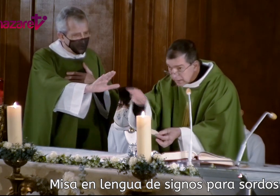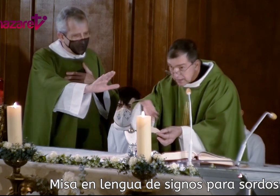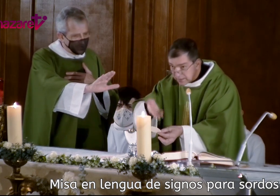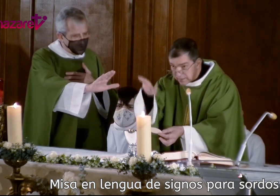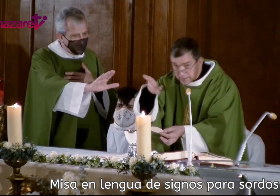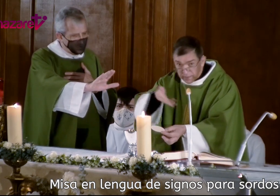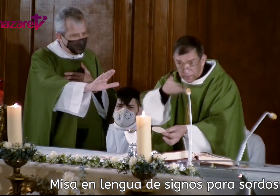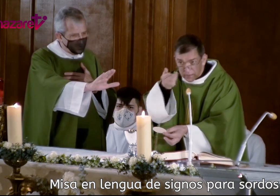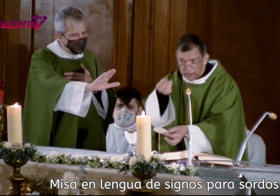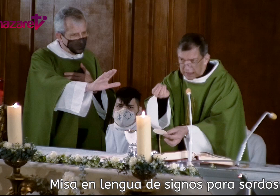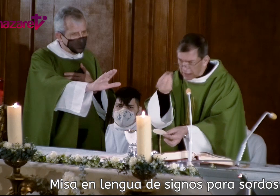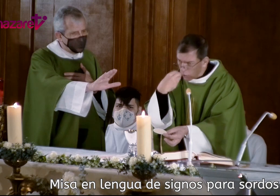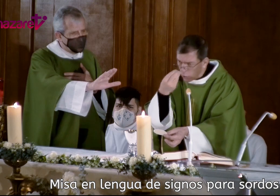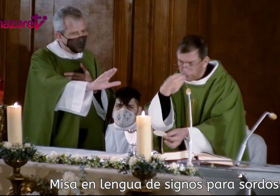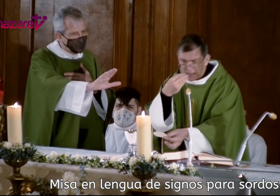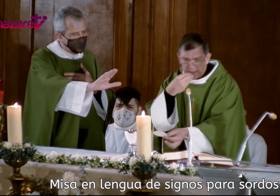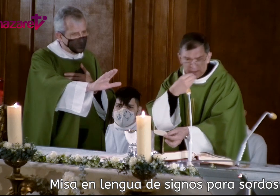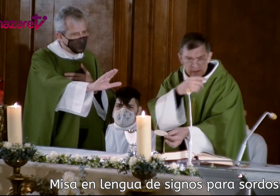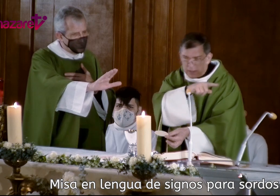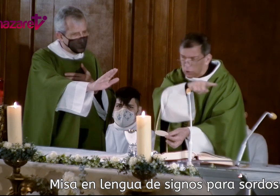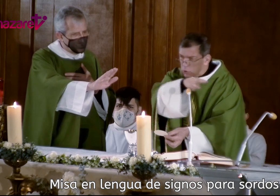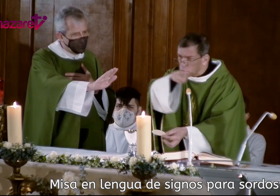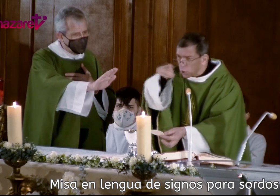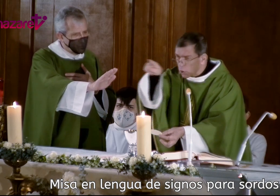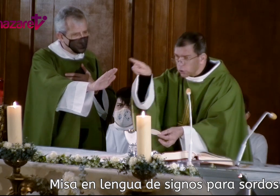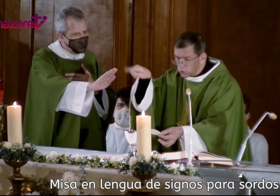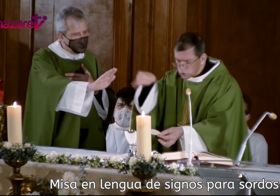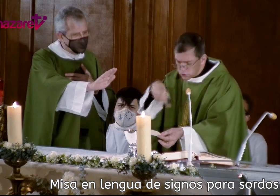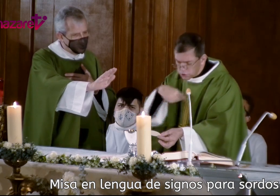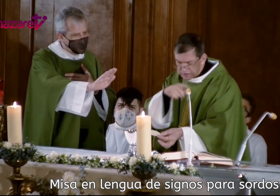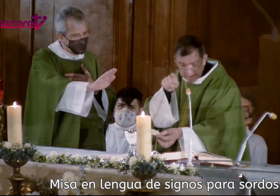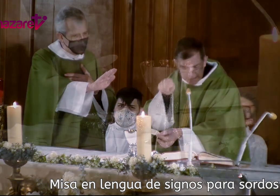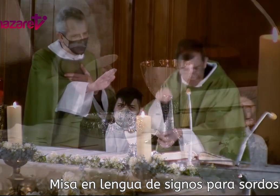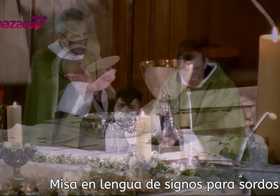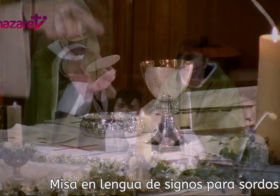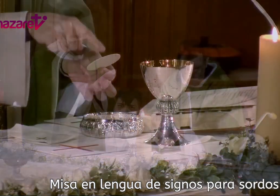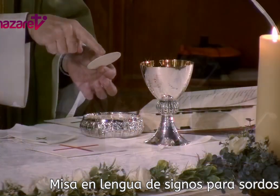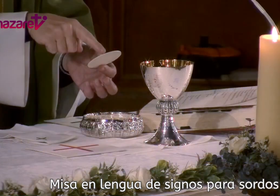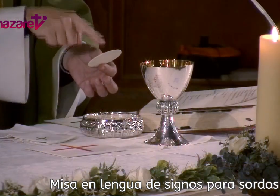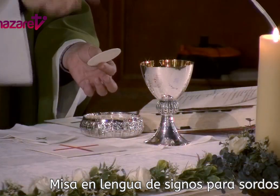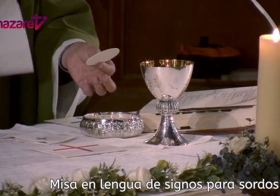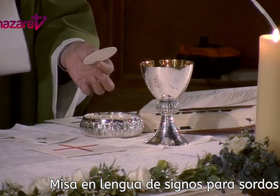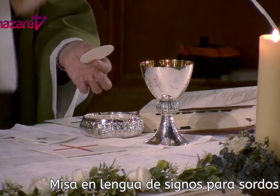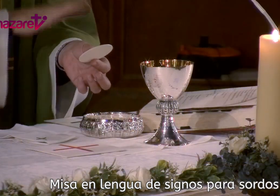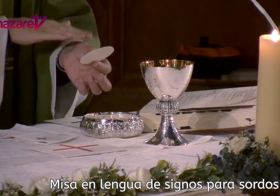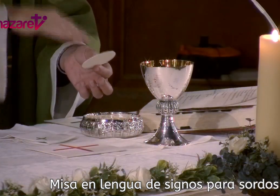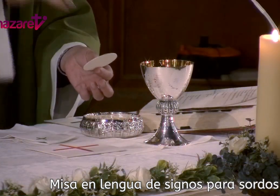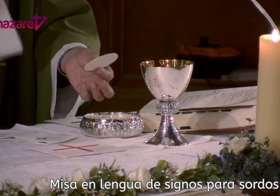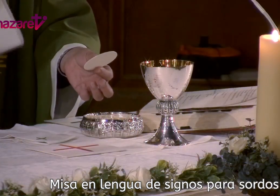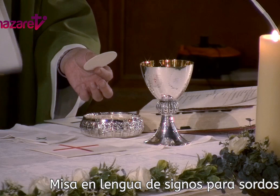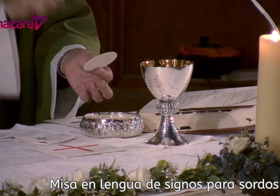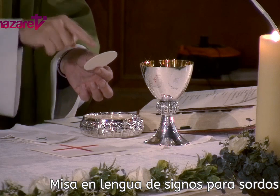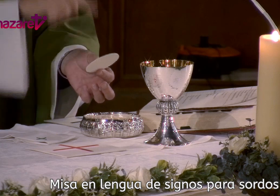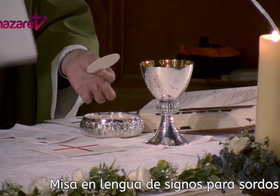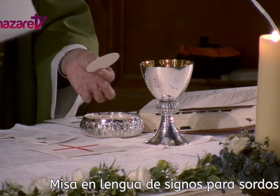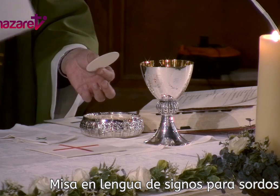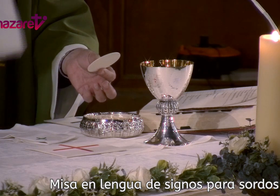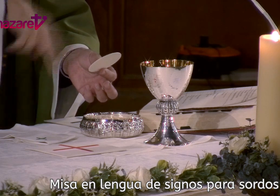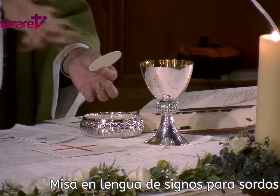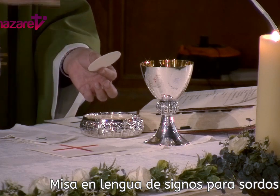tomad y comed todos de él, porque esto es